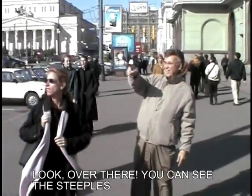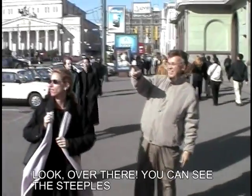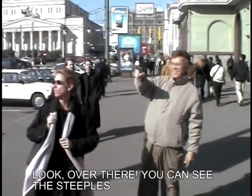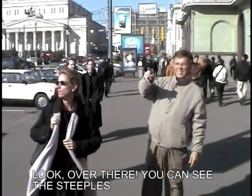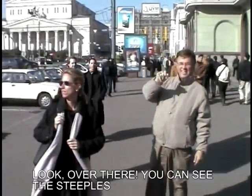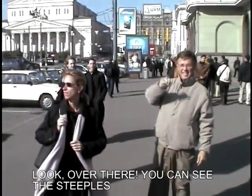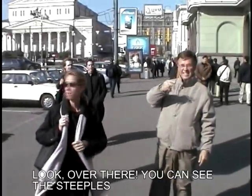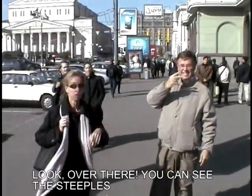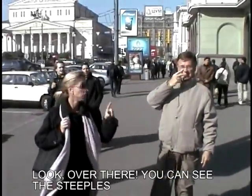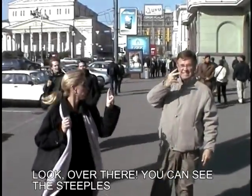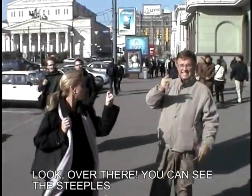сохранится,